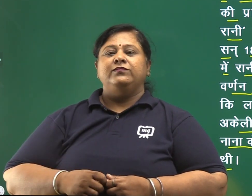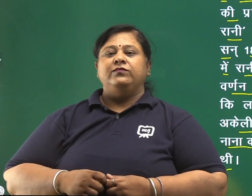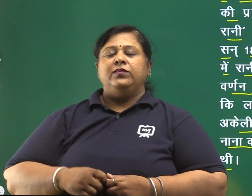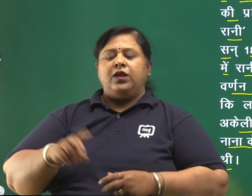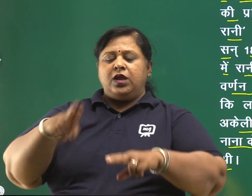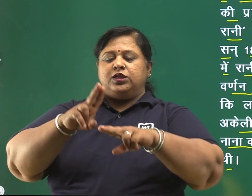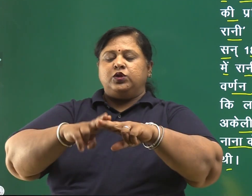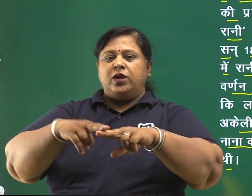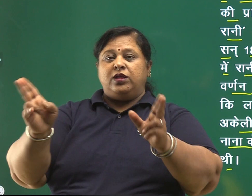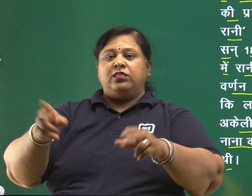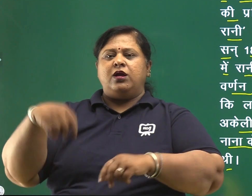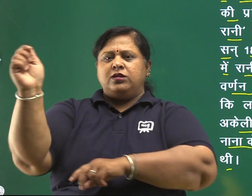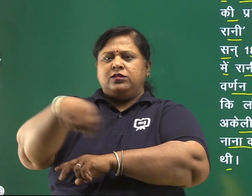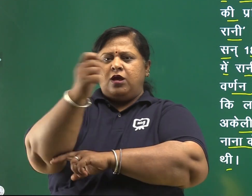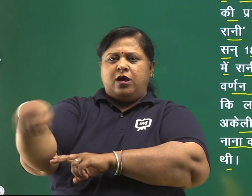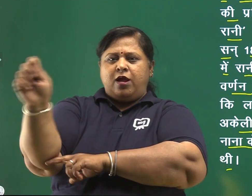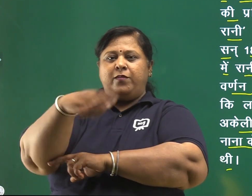के स्वाधीनता संग्राम में